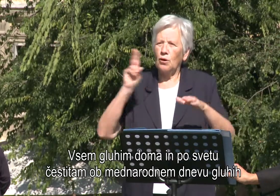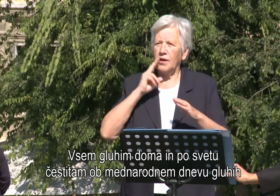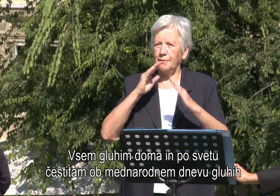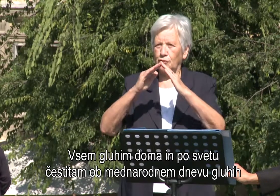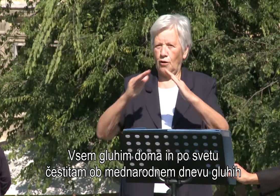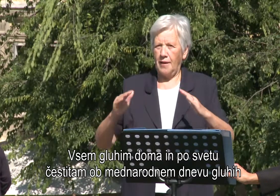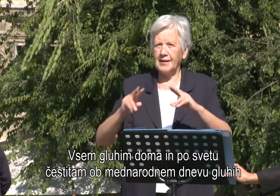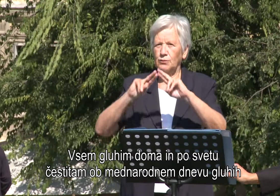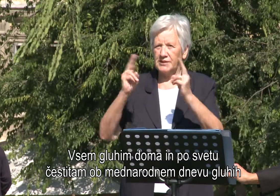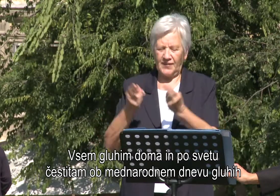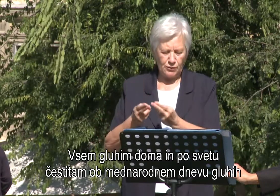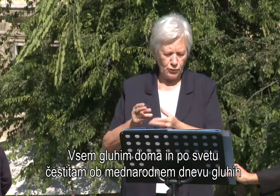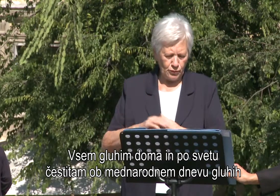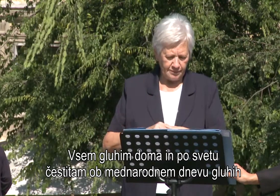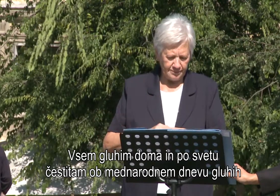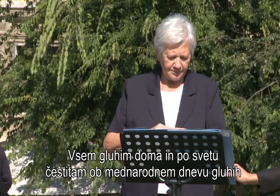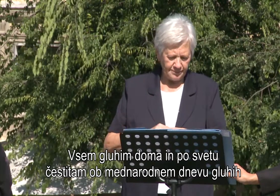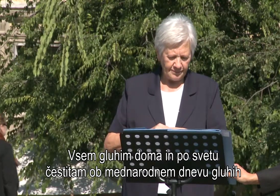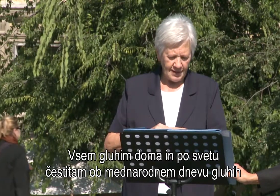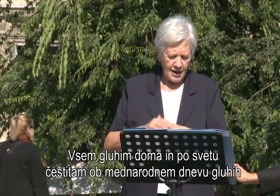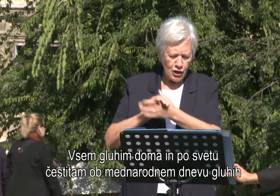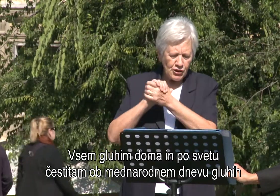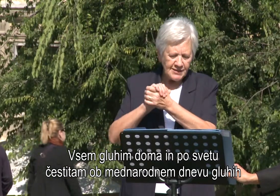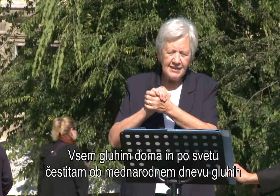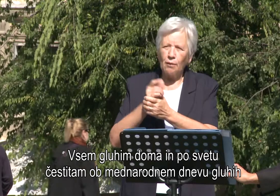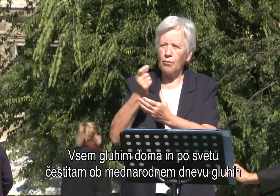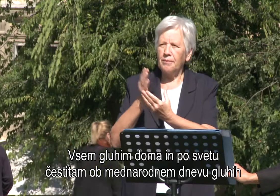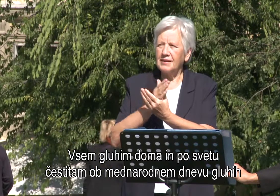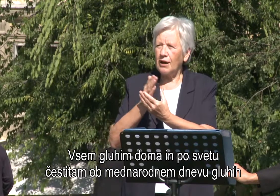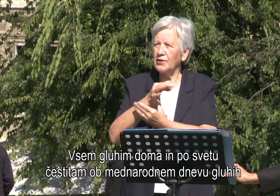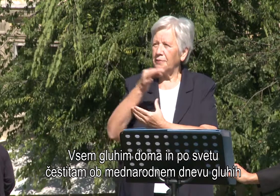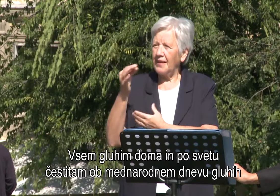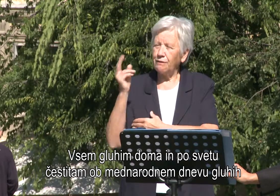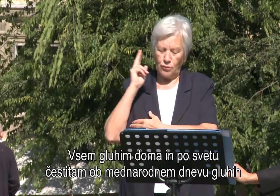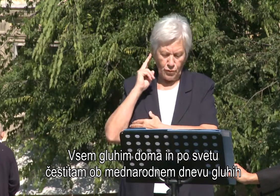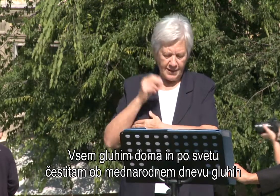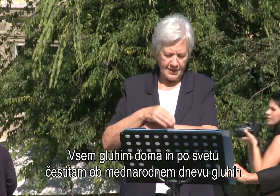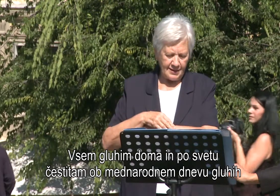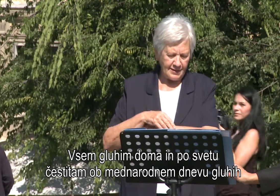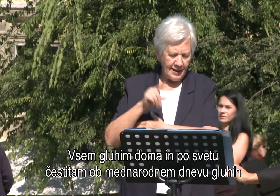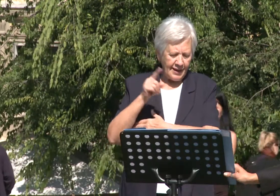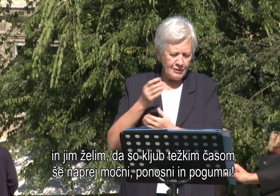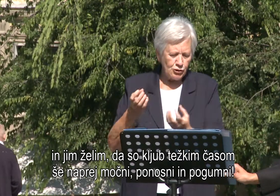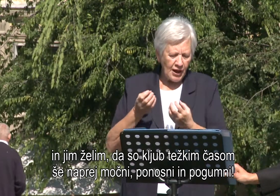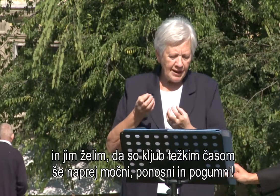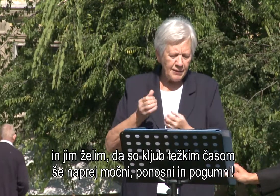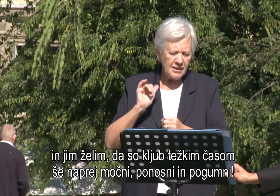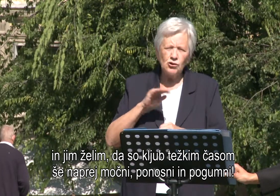Vsem gluhim doma in po svetu čestitam ob Mednarodnem dnevu gluhih in želim, da